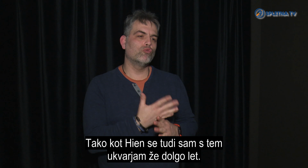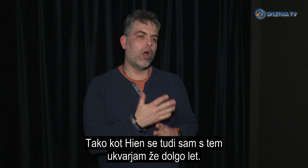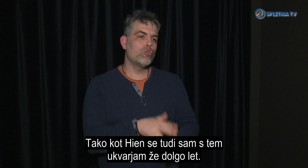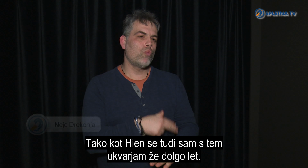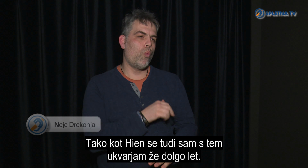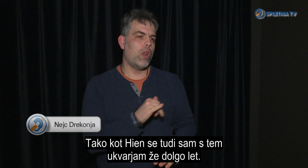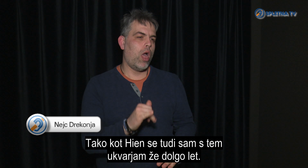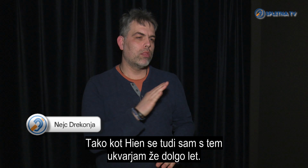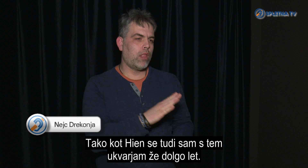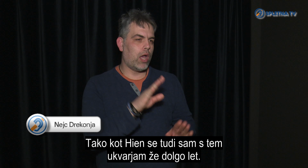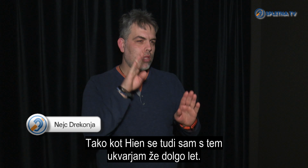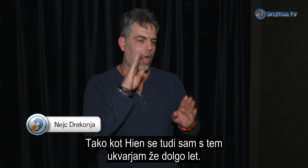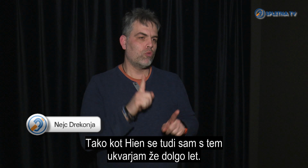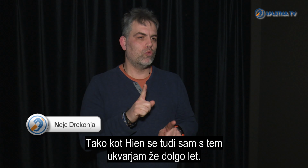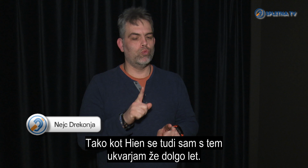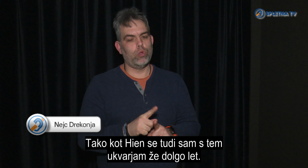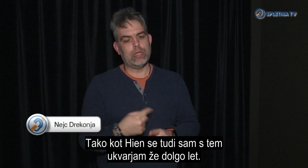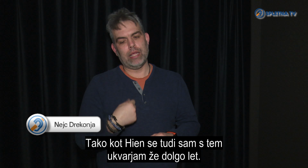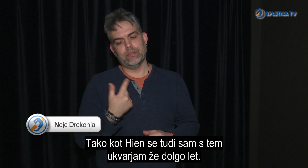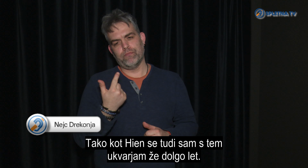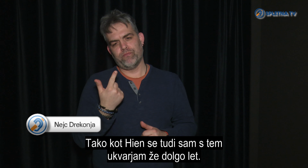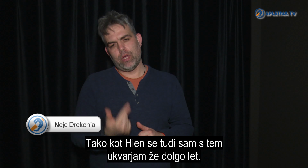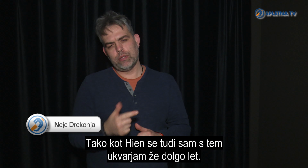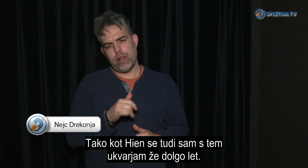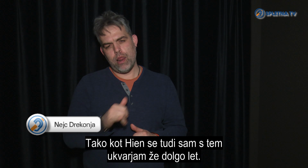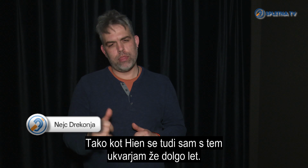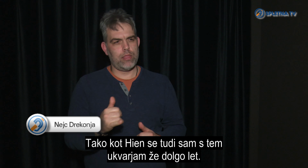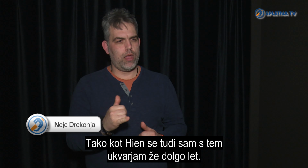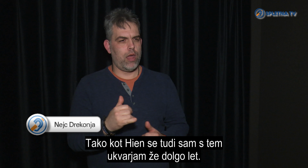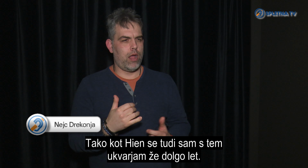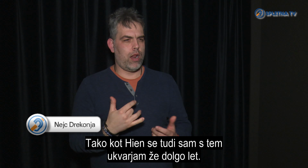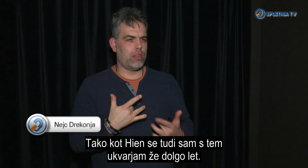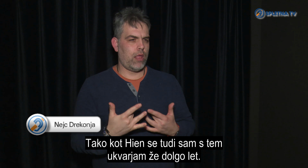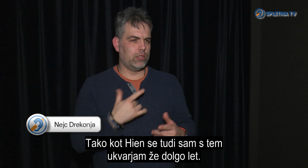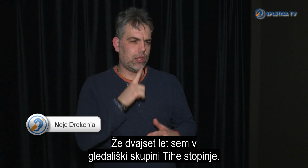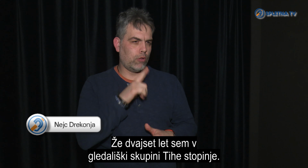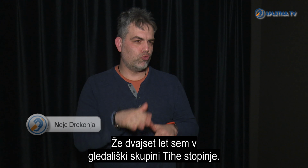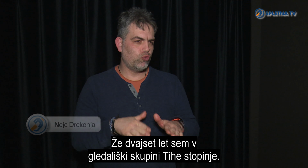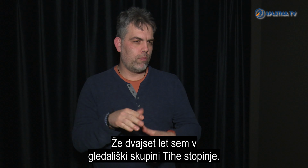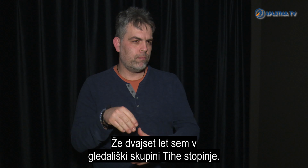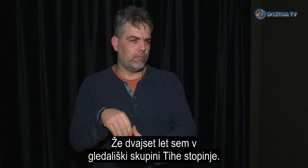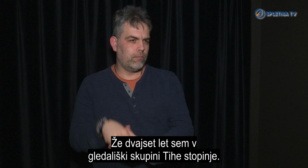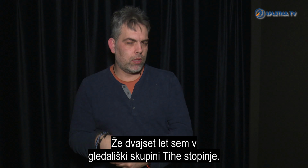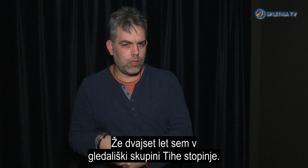Tako kot Hen se tudi sam s tem ukvarjam že dolgo let. Že 20 let sem v gledališki skupini Tihe stopinje.